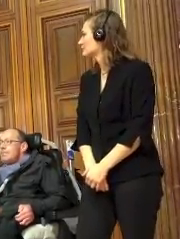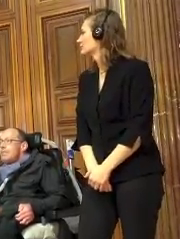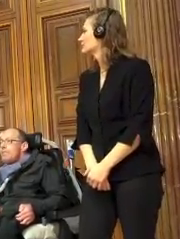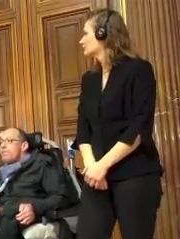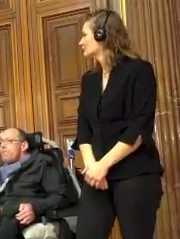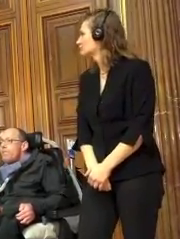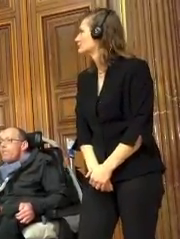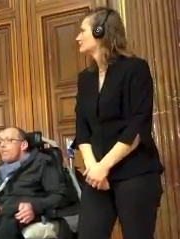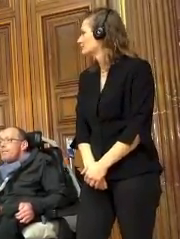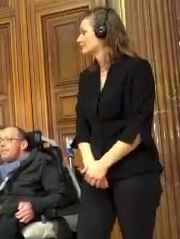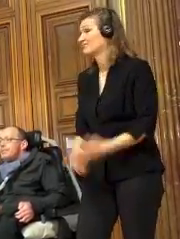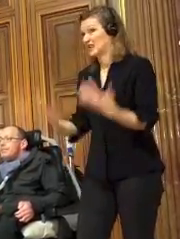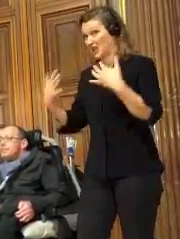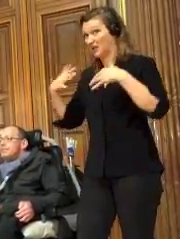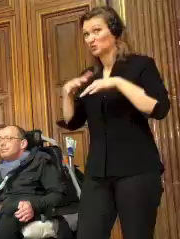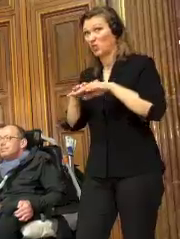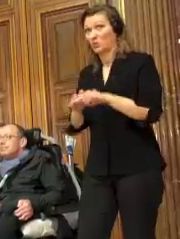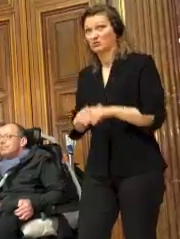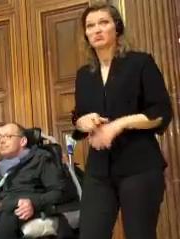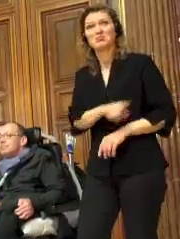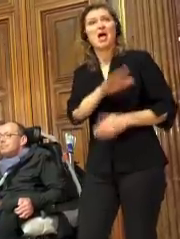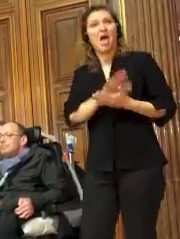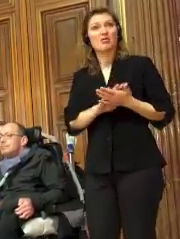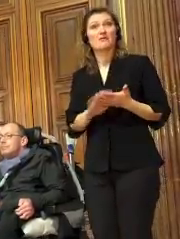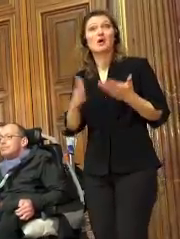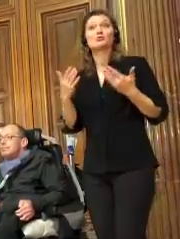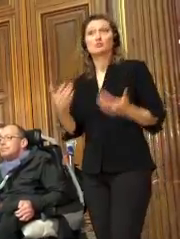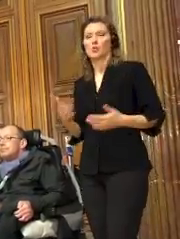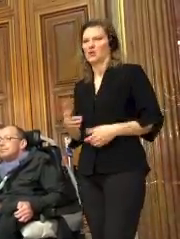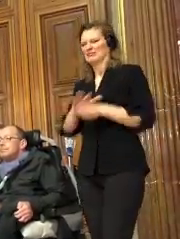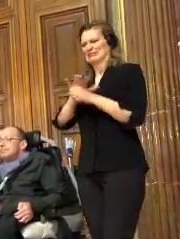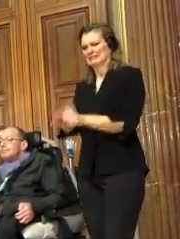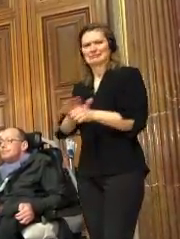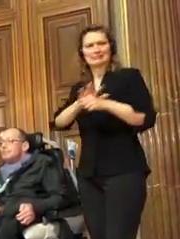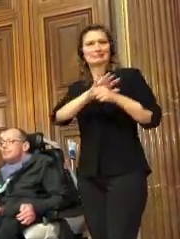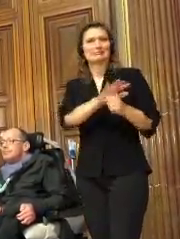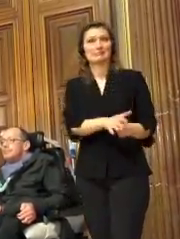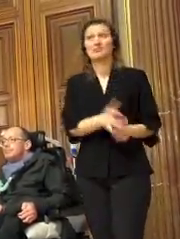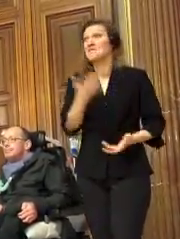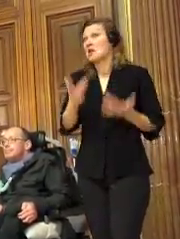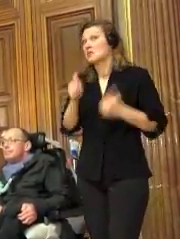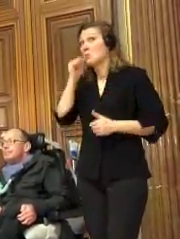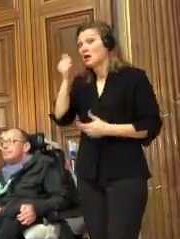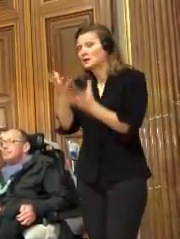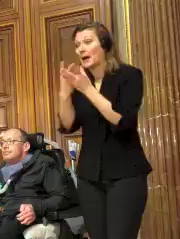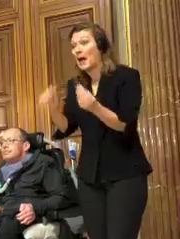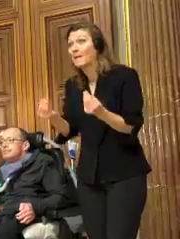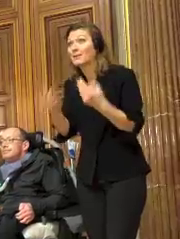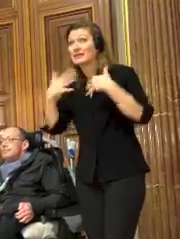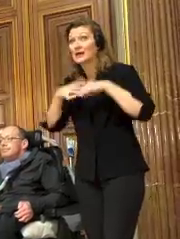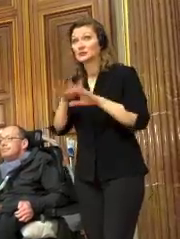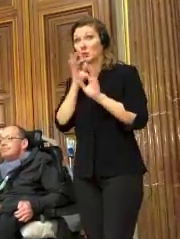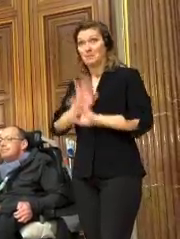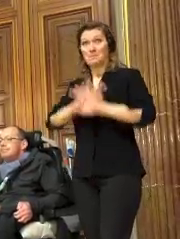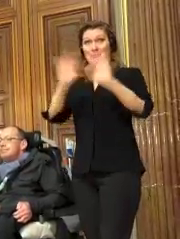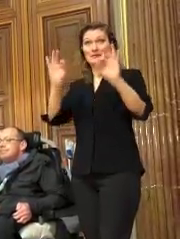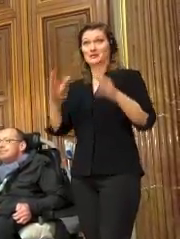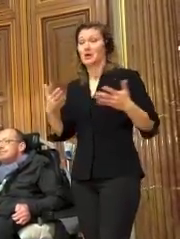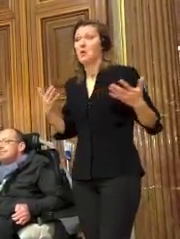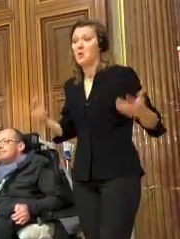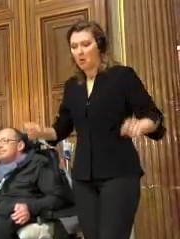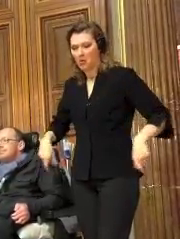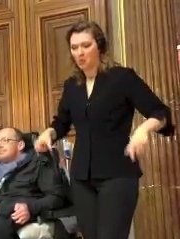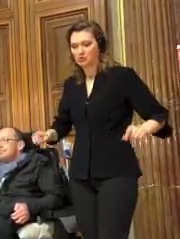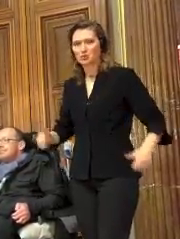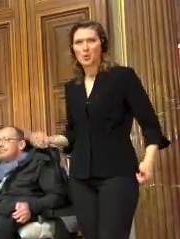Wenn Sie sich integrieren, vielleicht wird die Fänger diskriminiert. Vielleicht wird es Orten besser und das Leben im